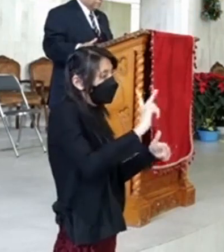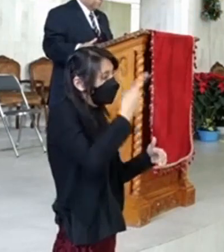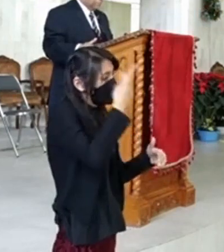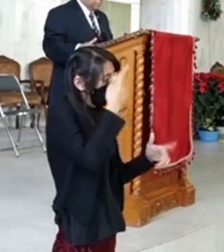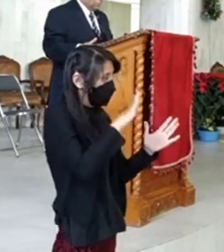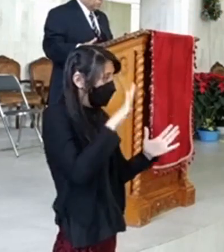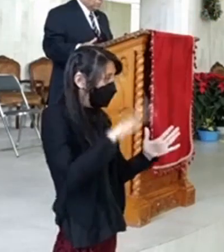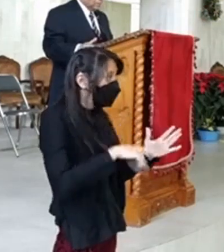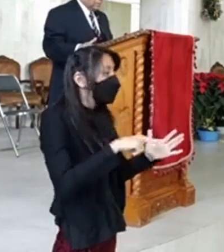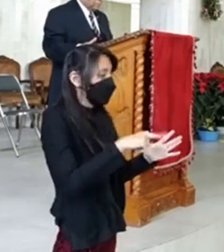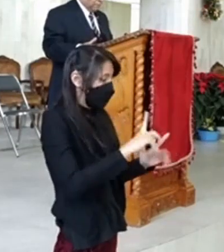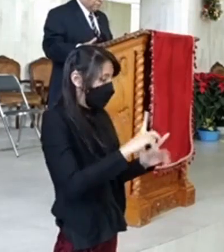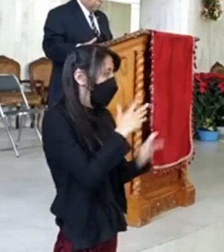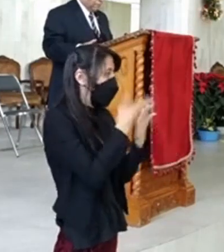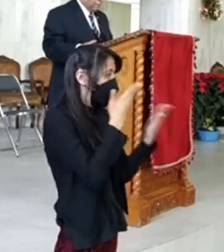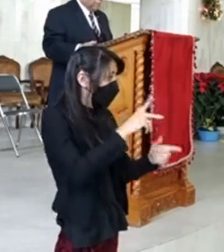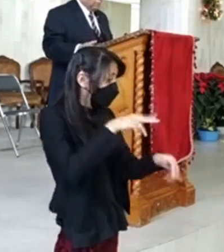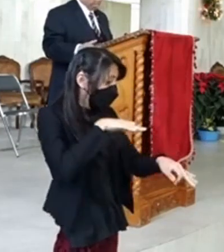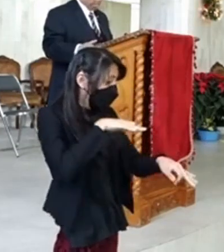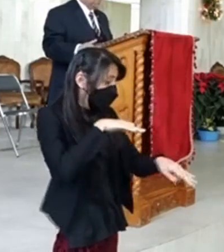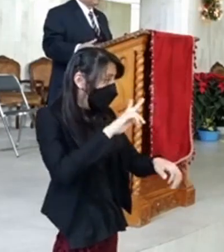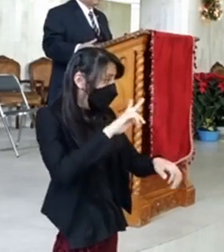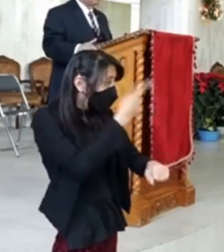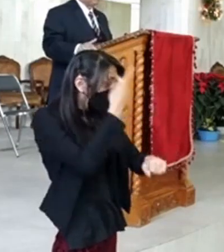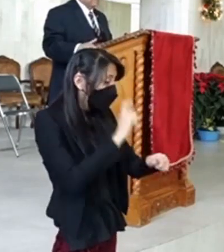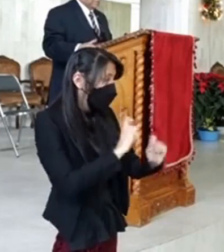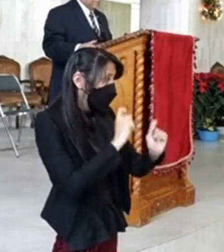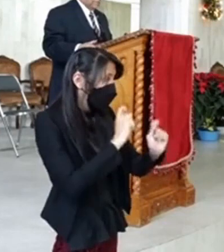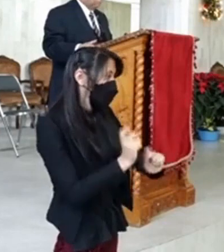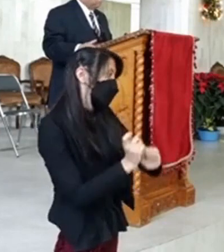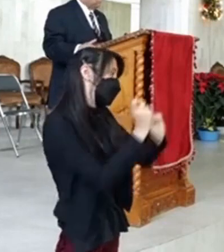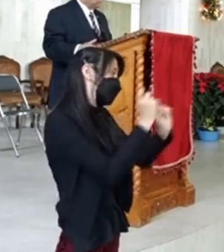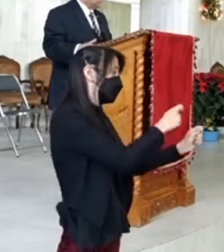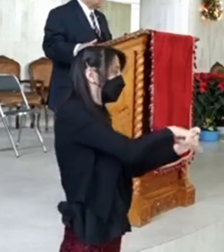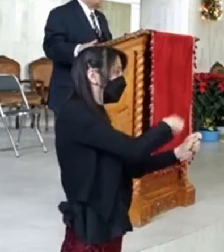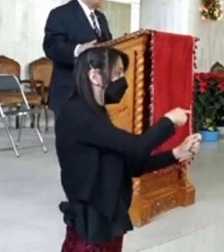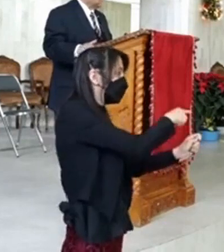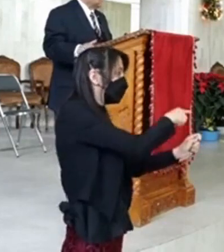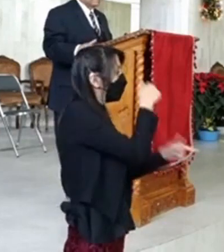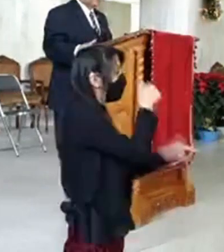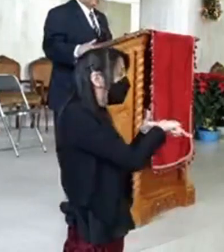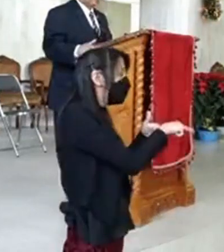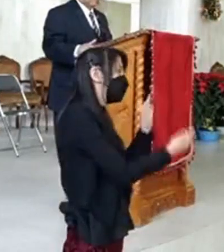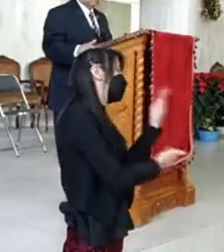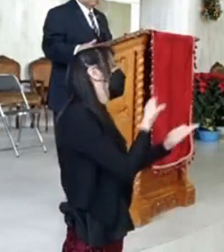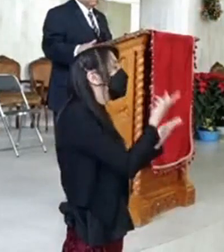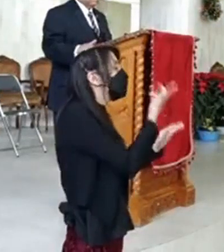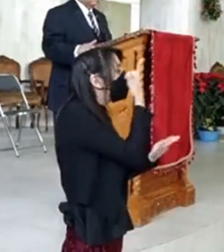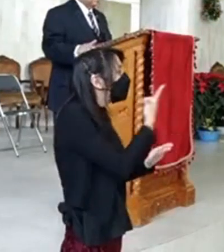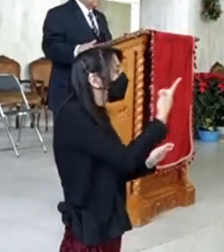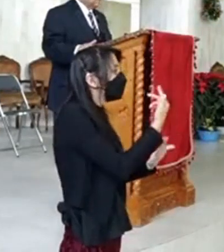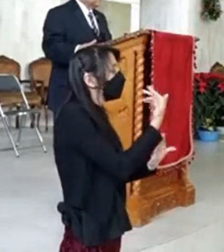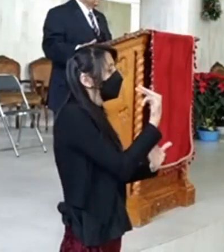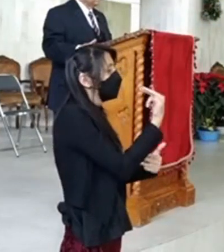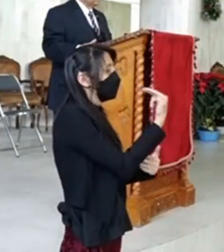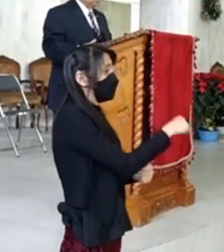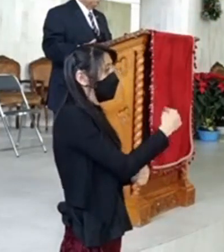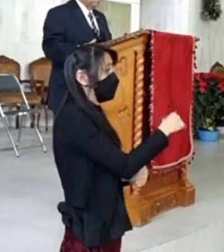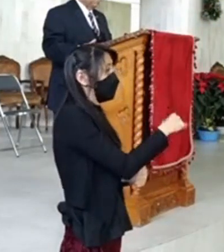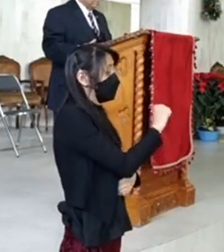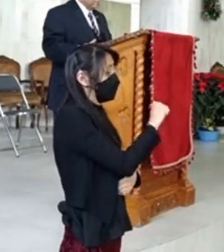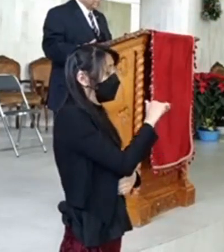material en ese presbiterio tan amado. El nuevo pastor presbiterial, informo a ustedes, es el hermano